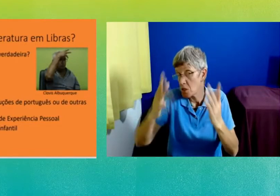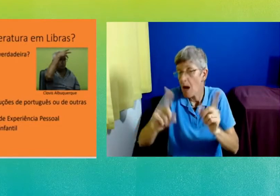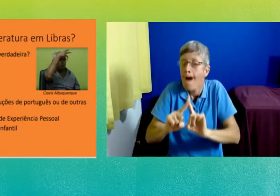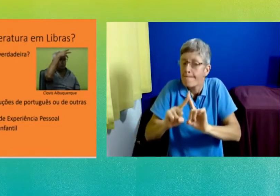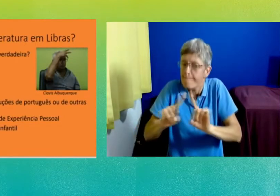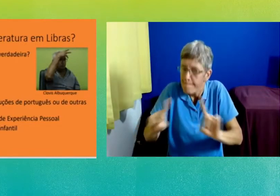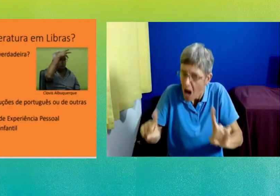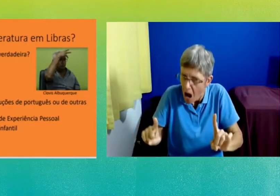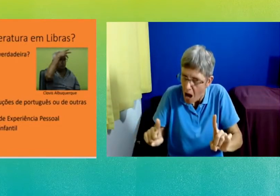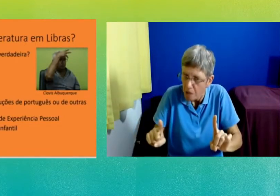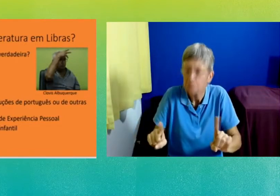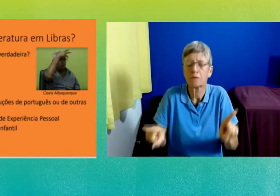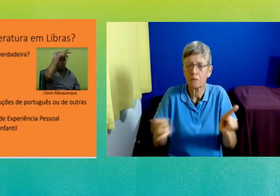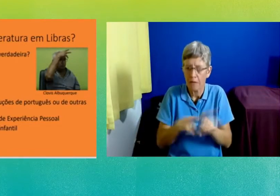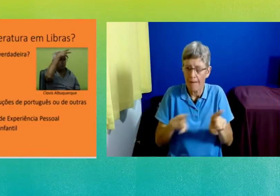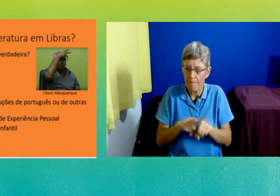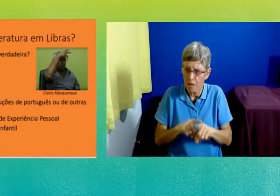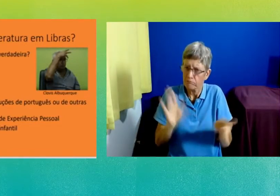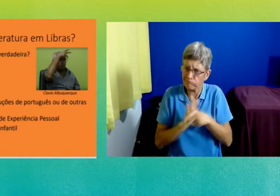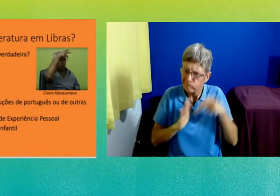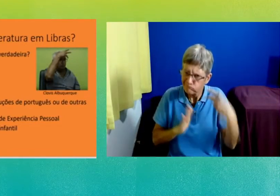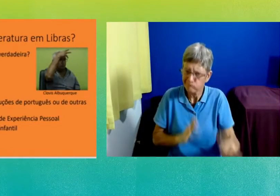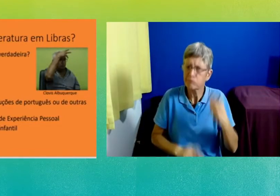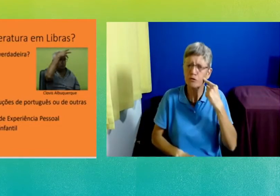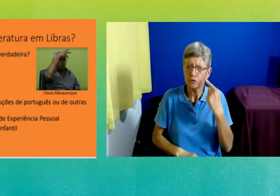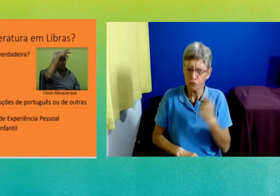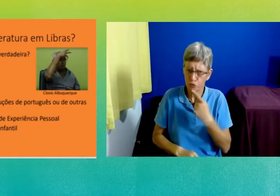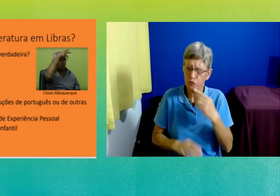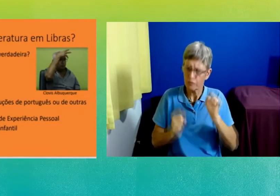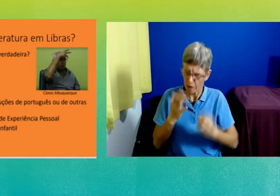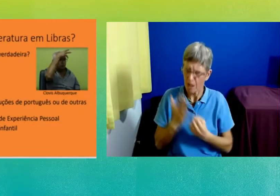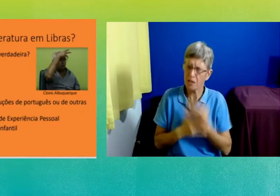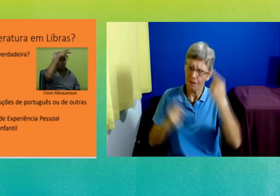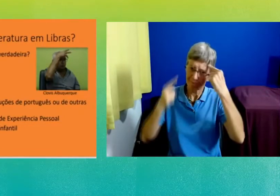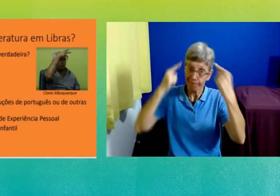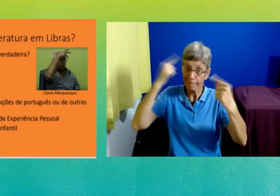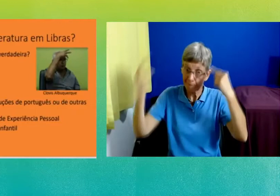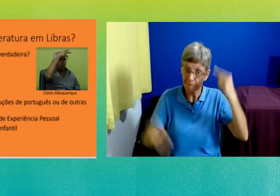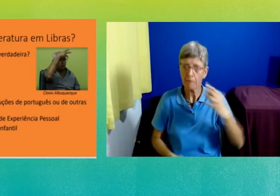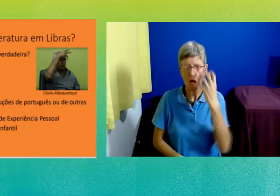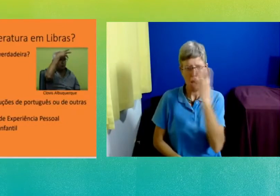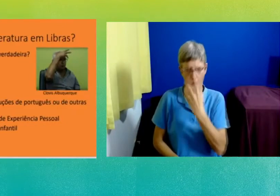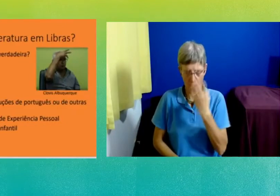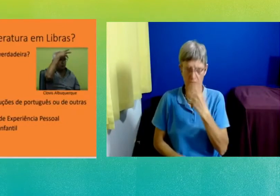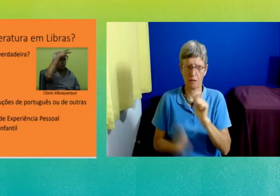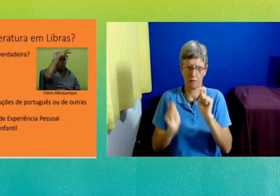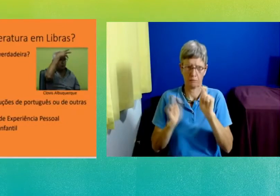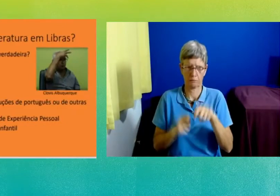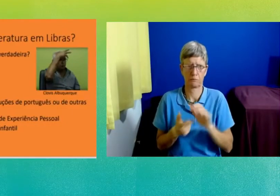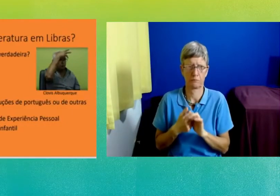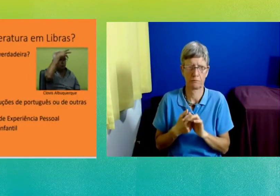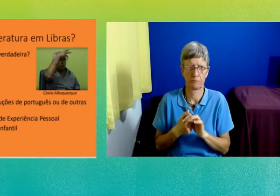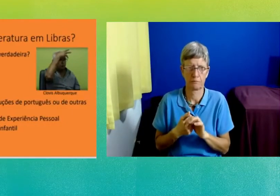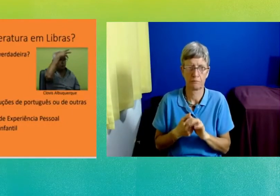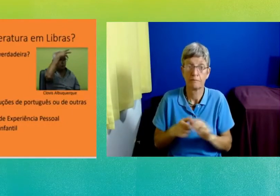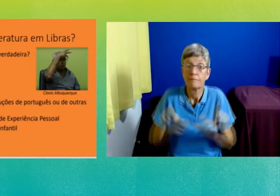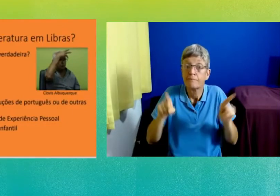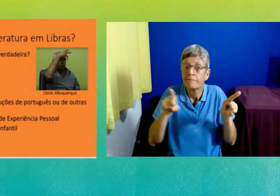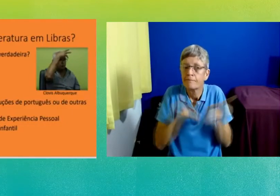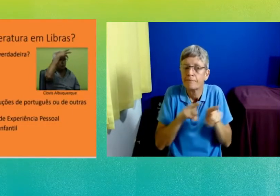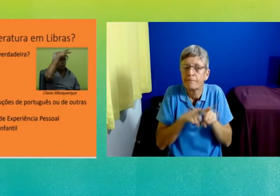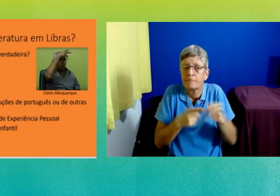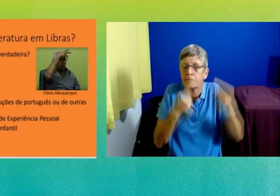as configurações ali, por exemplo, o sinal de coral em igrejas, né? Então, o surdo pode criar,